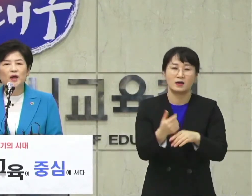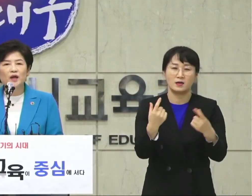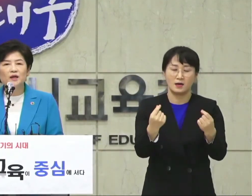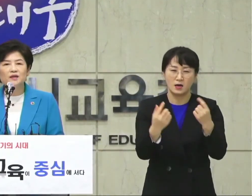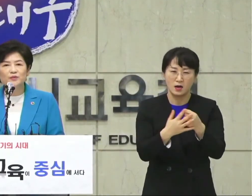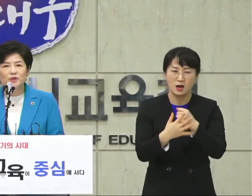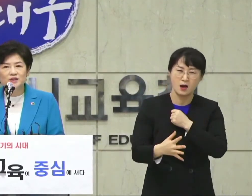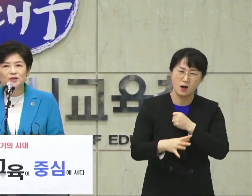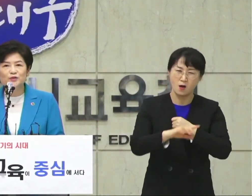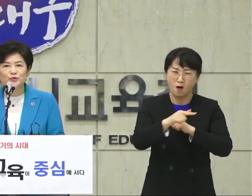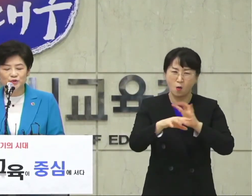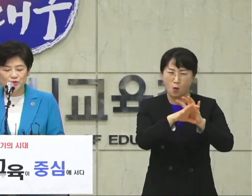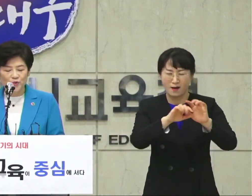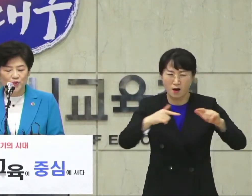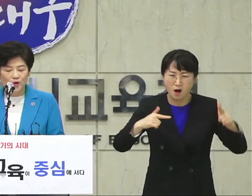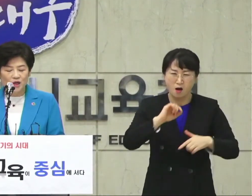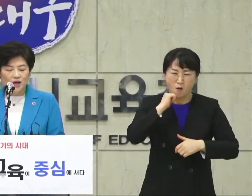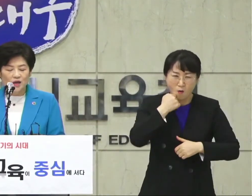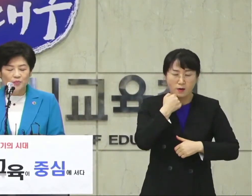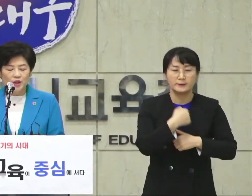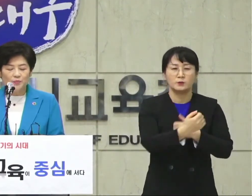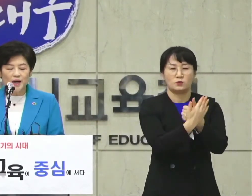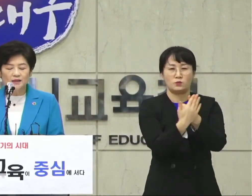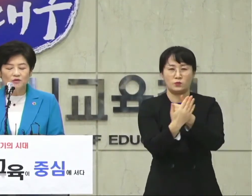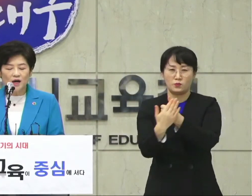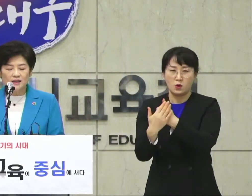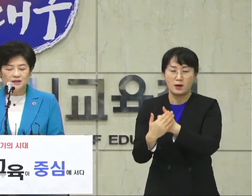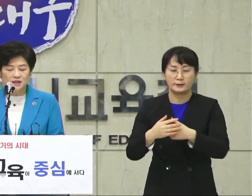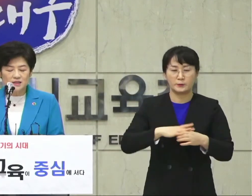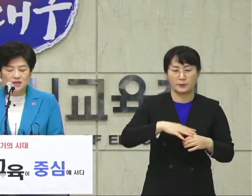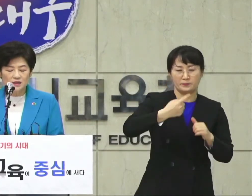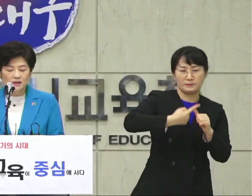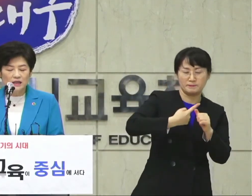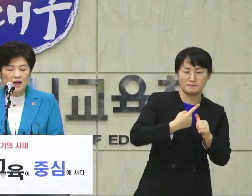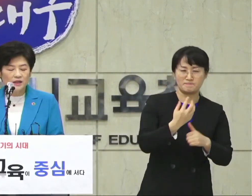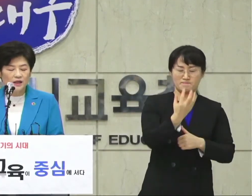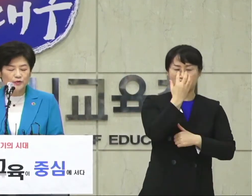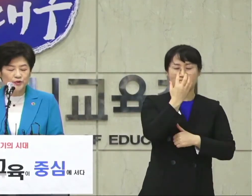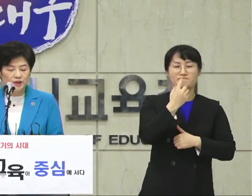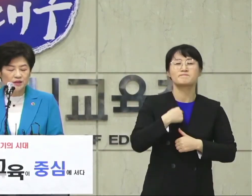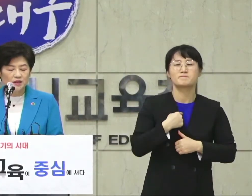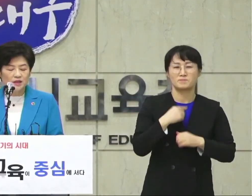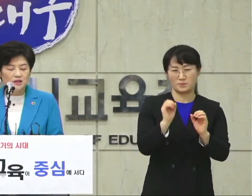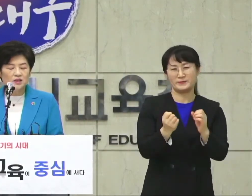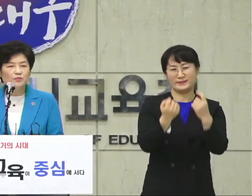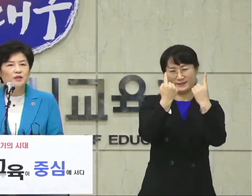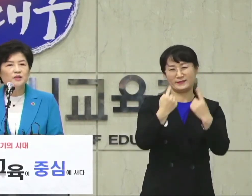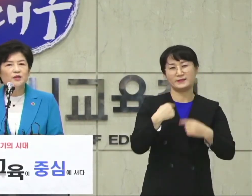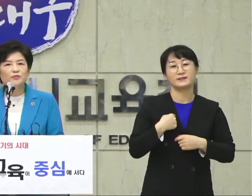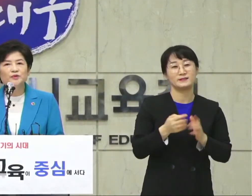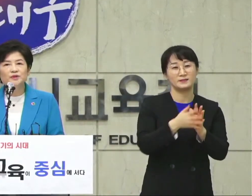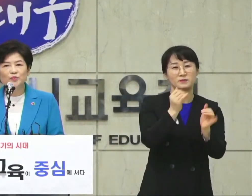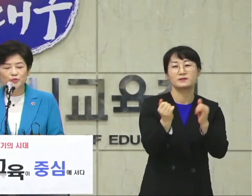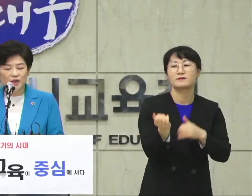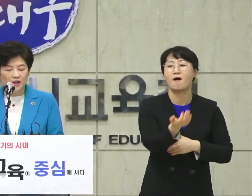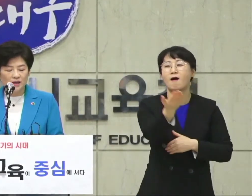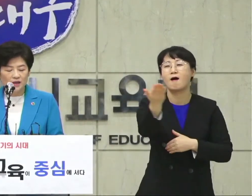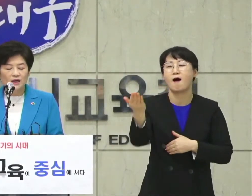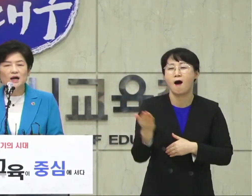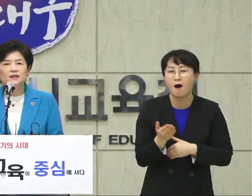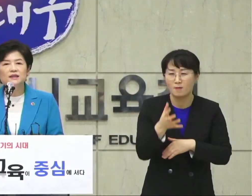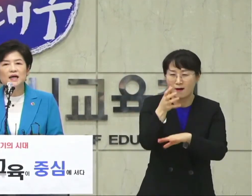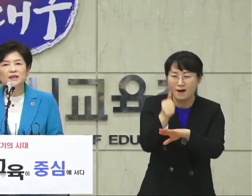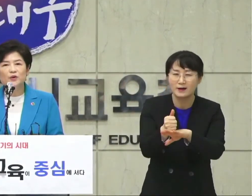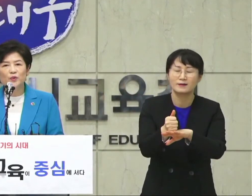위기 극복에 힘을 실어주시고 비판과 질책을 함께 해주신 시민 여러분